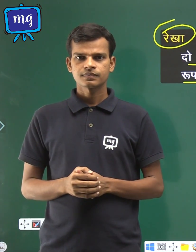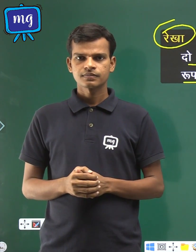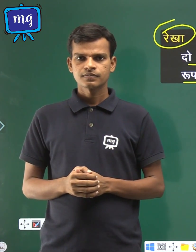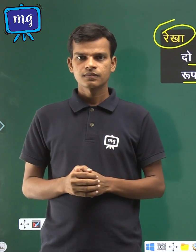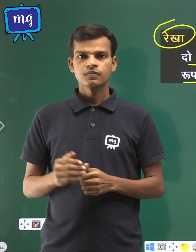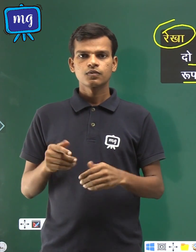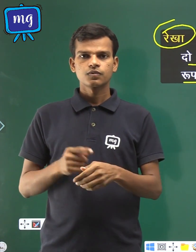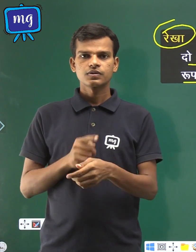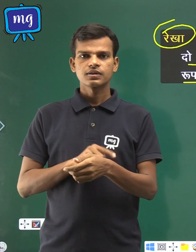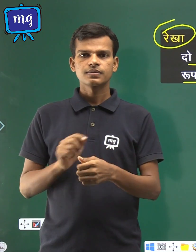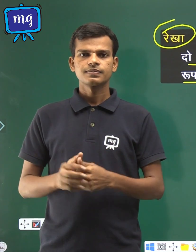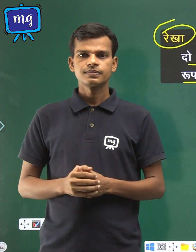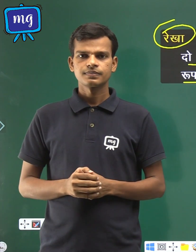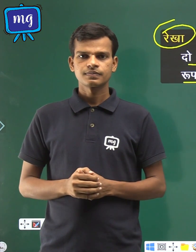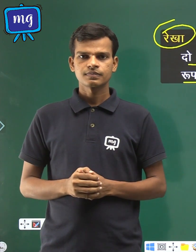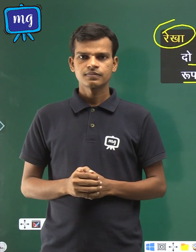उसे